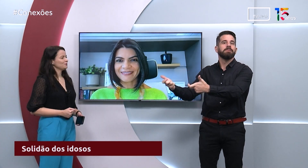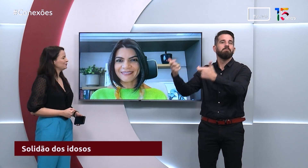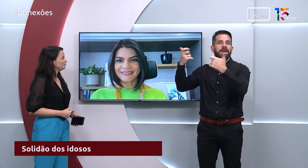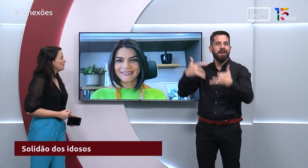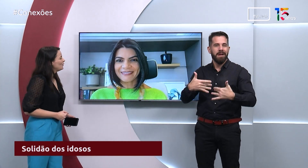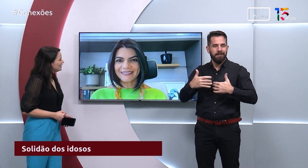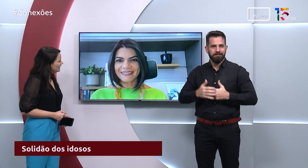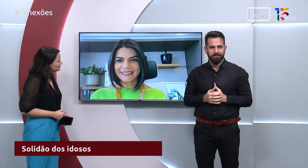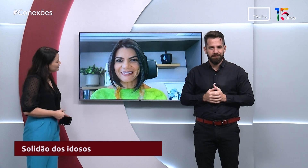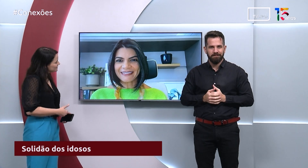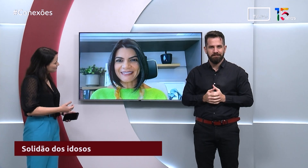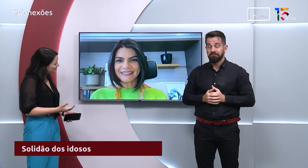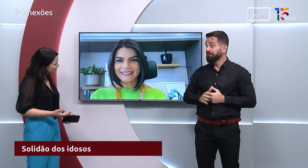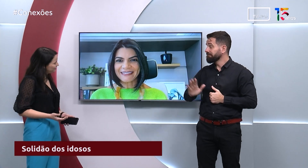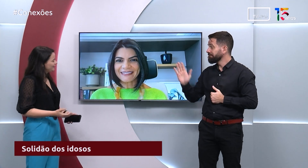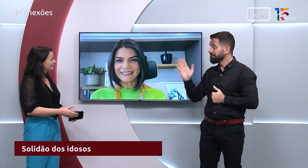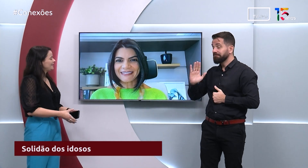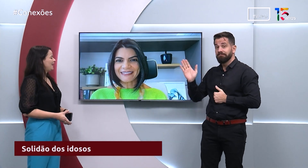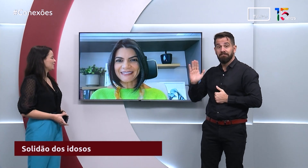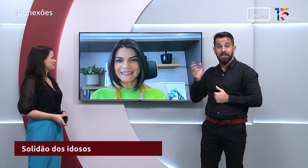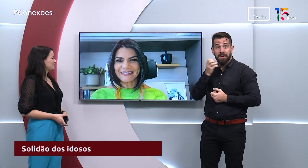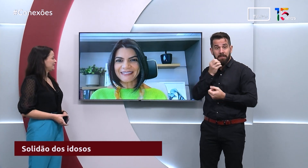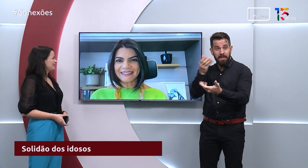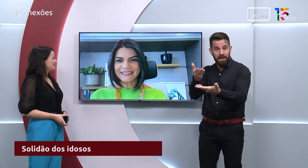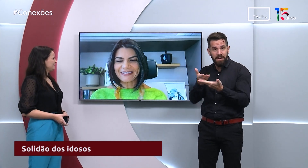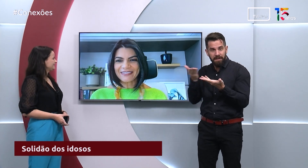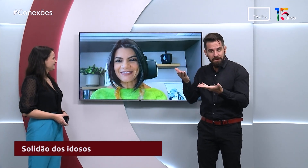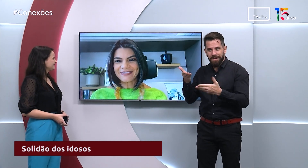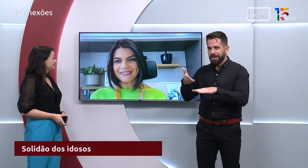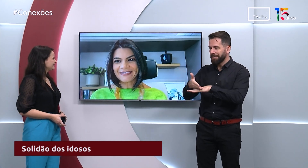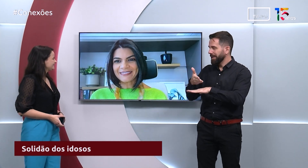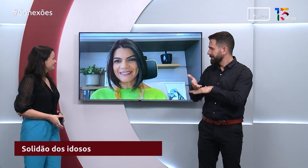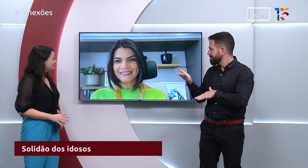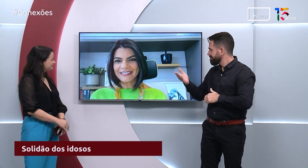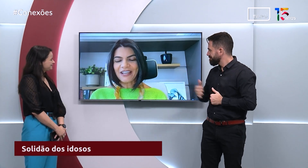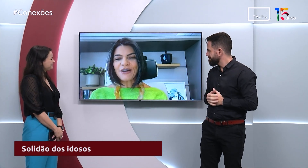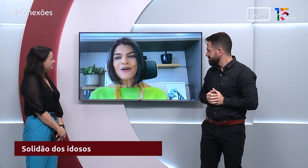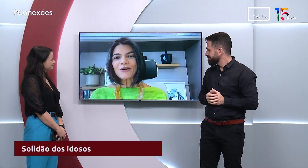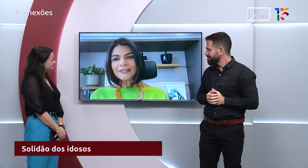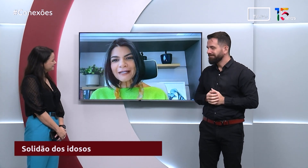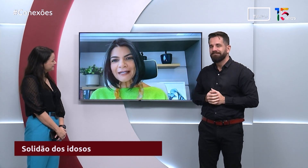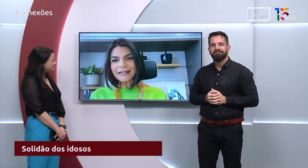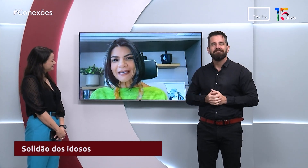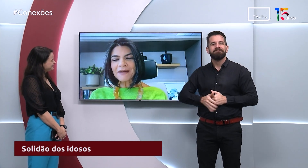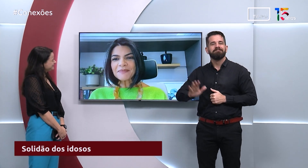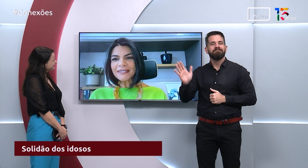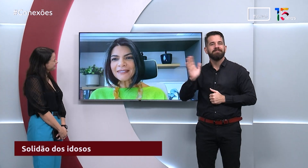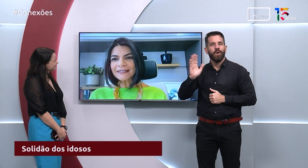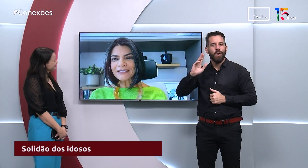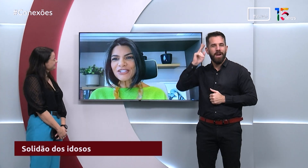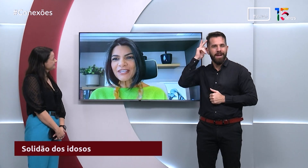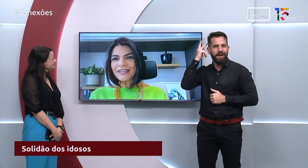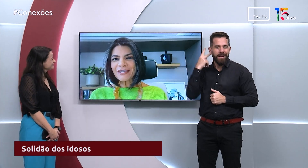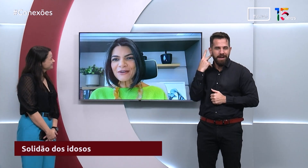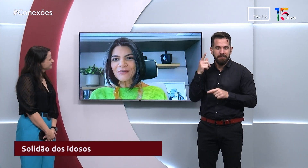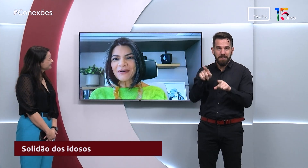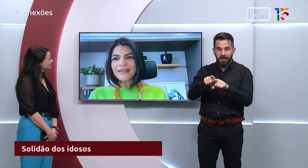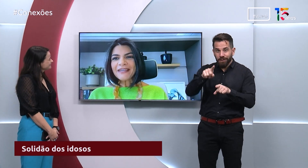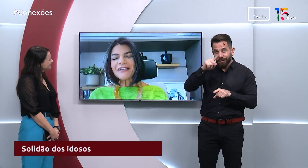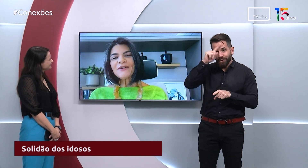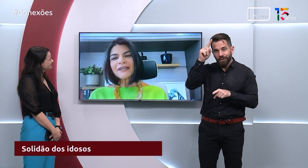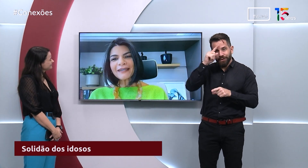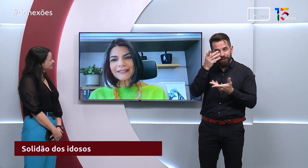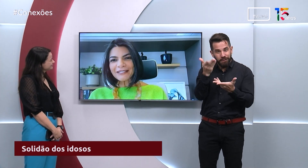esse assunto. Olá, Rejane, seja bem-vinda ao nosso programa. Olá, Camila,